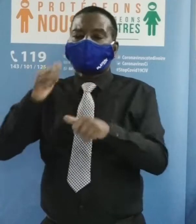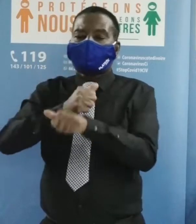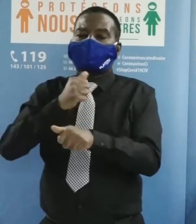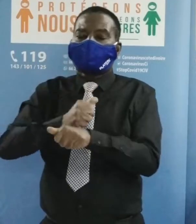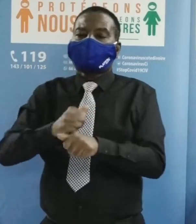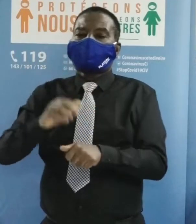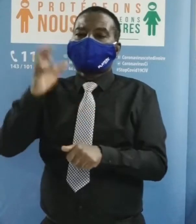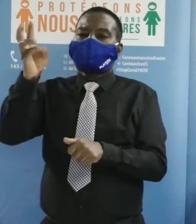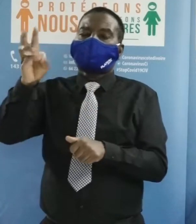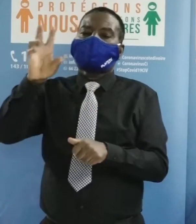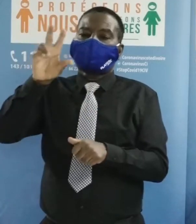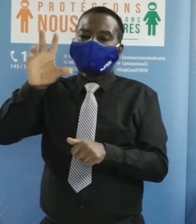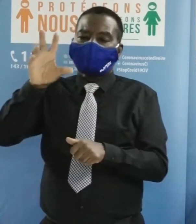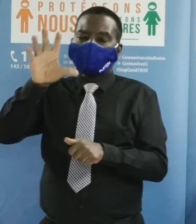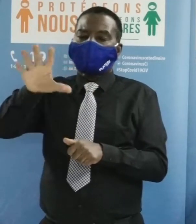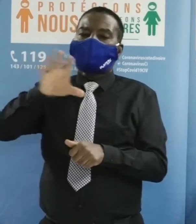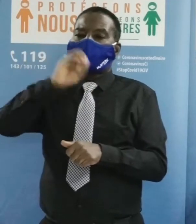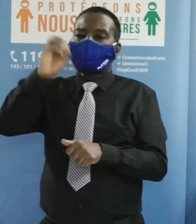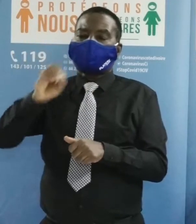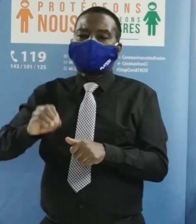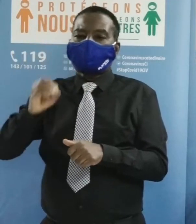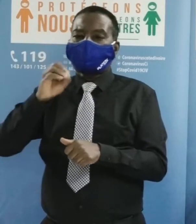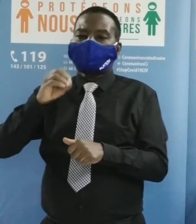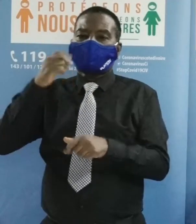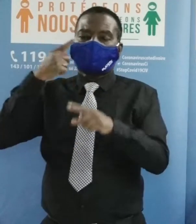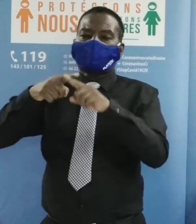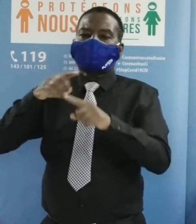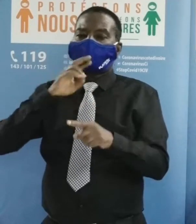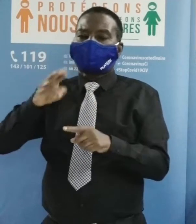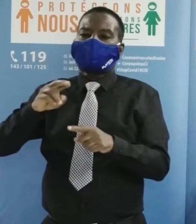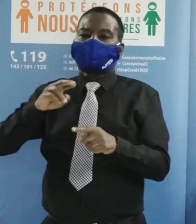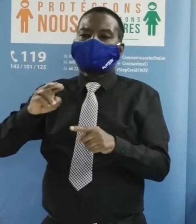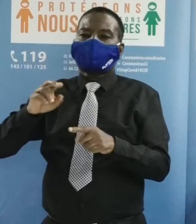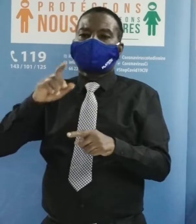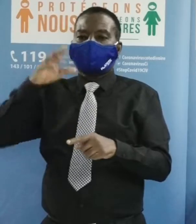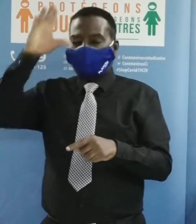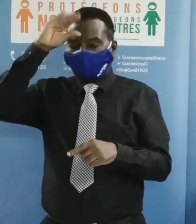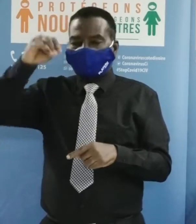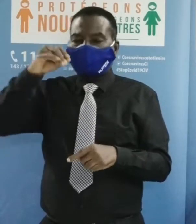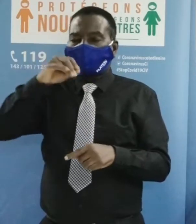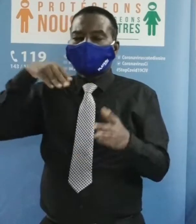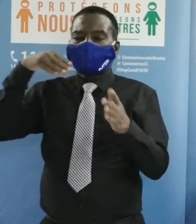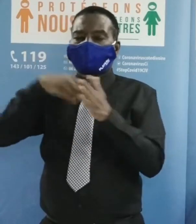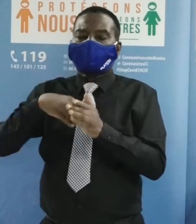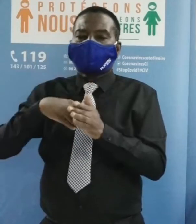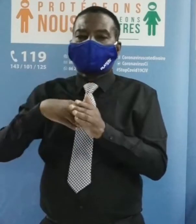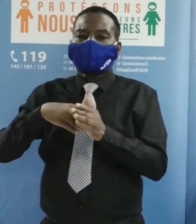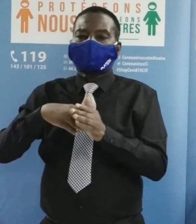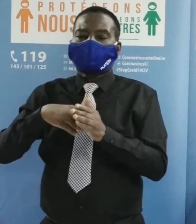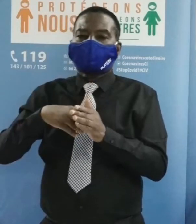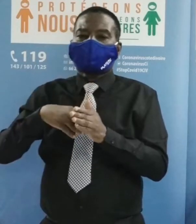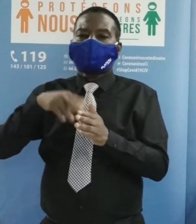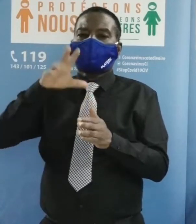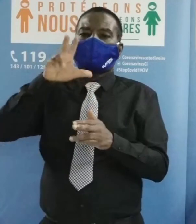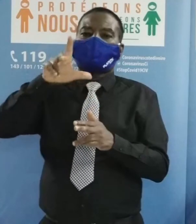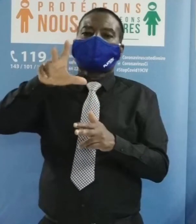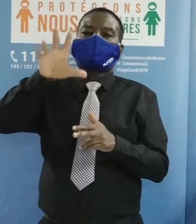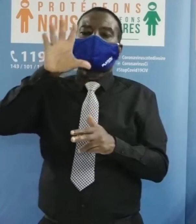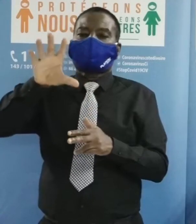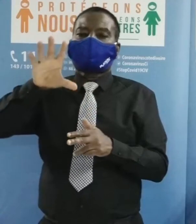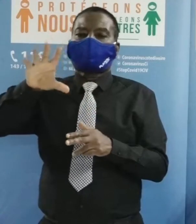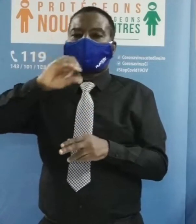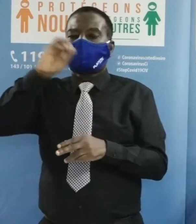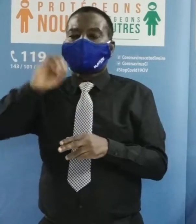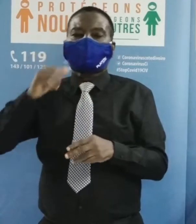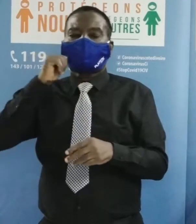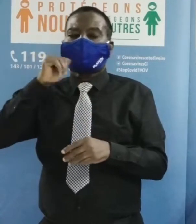61 % des sujets des pistes et kobe 19 positives sont de sexe masculin tant que 35% des femmes et 70